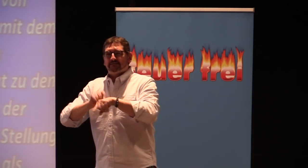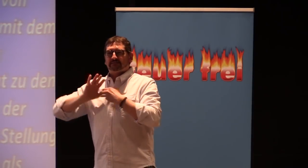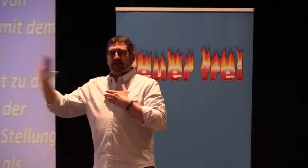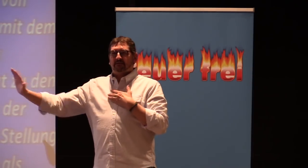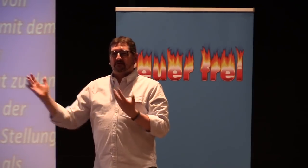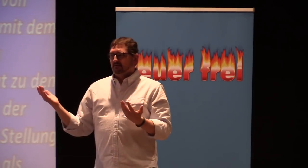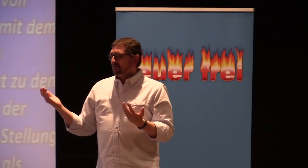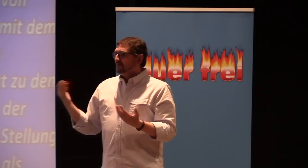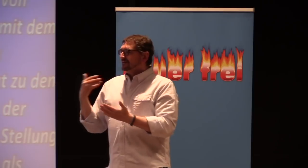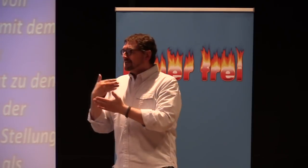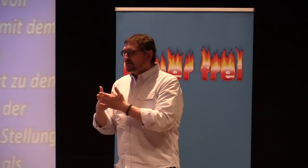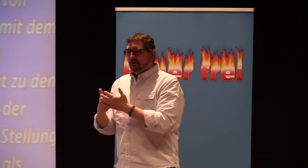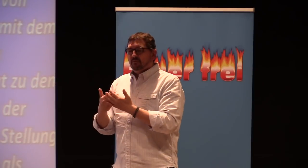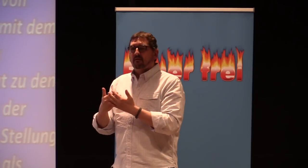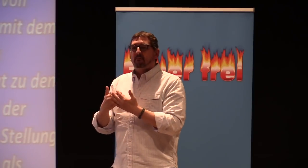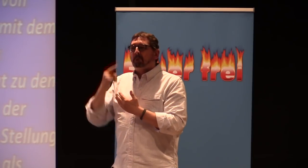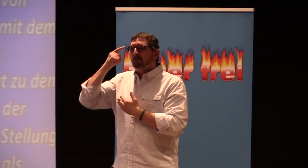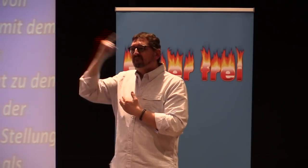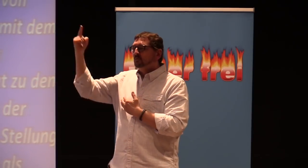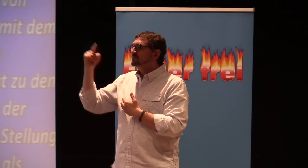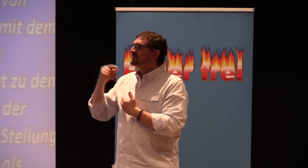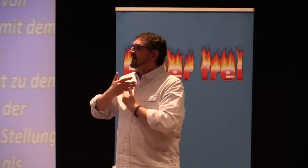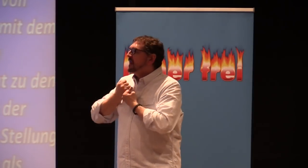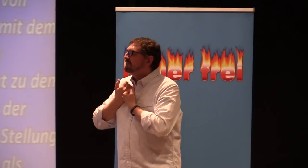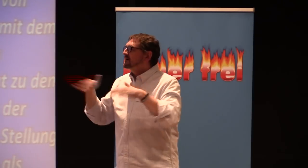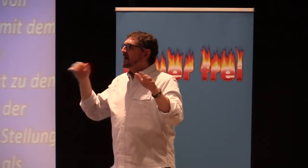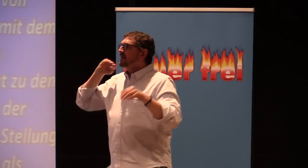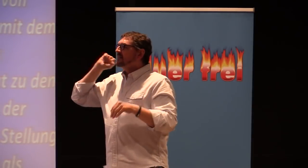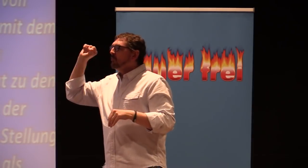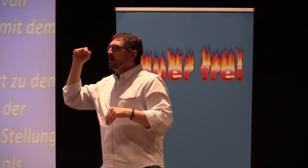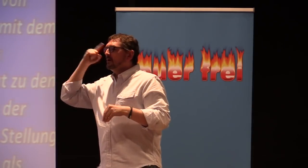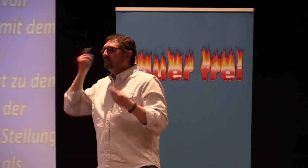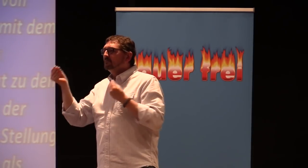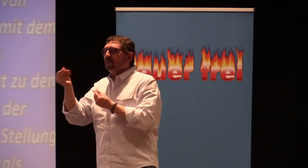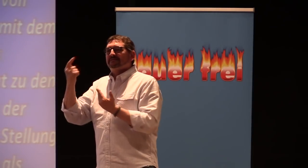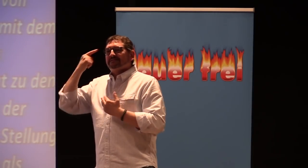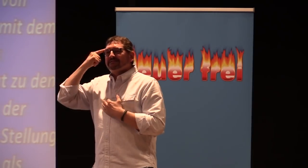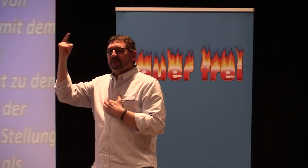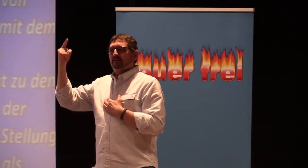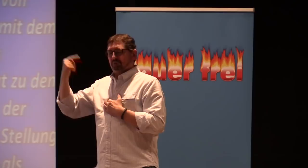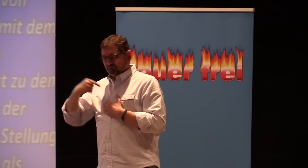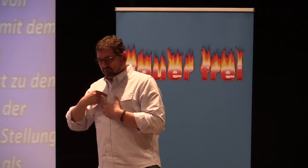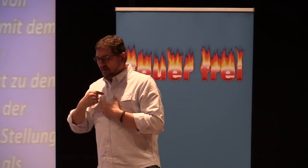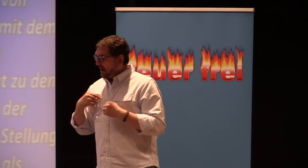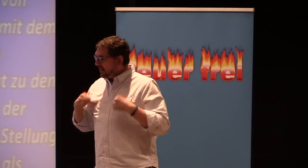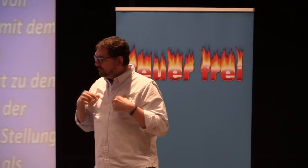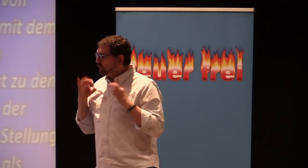mal Lust hat, eine Frau oder einen Mann kennenzulernen, dann macht man das alles digital und gar nicht mehr wirklich persönlich. Und dieser Sinn